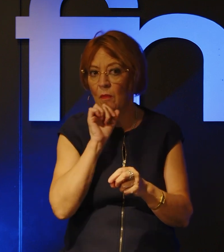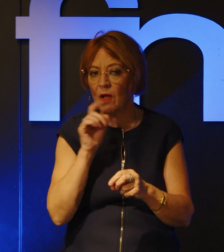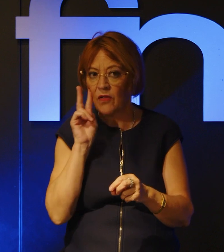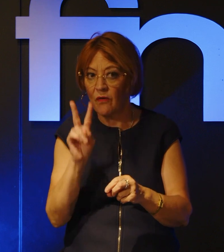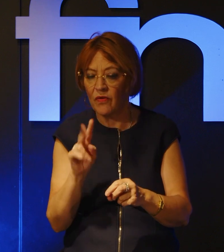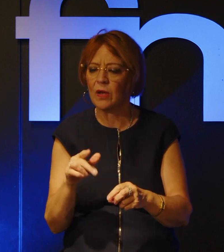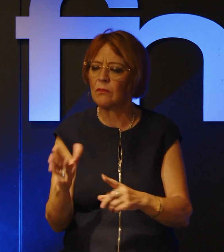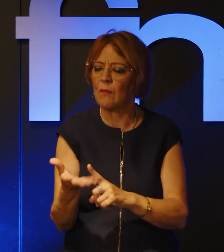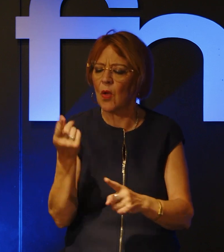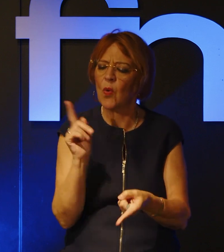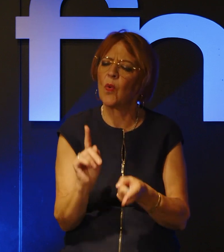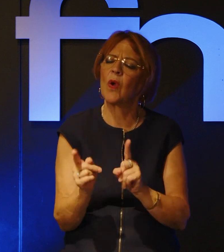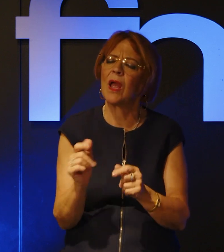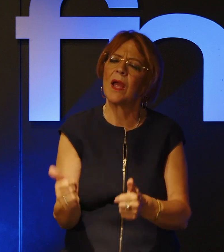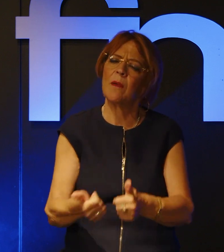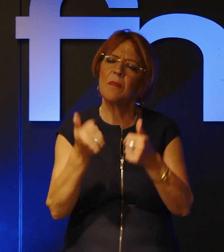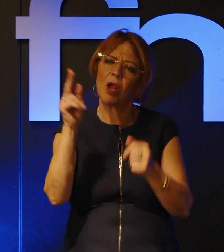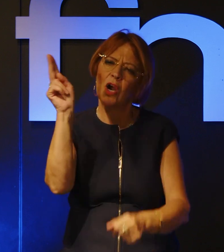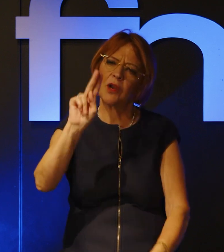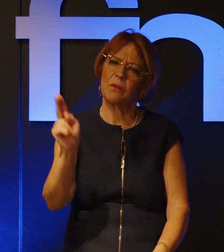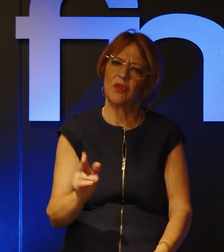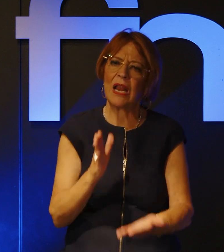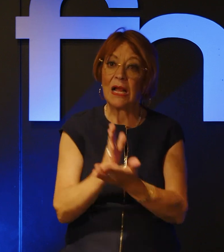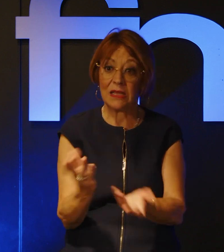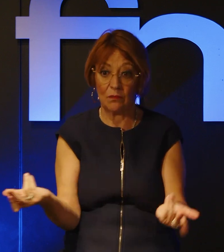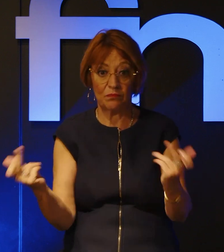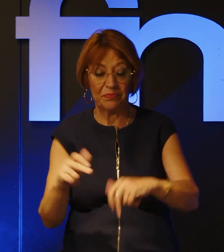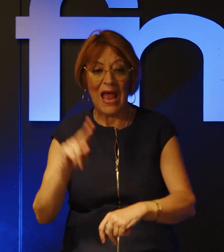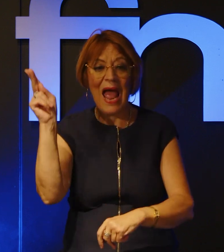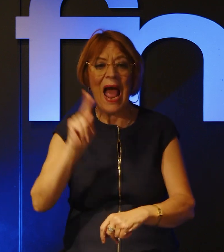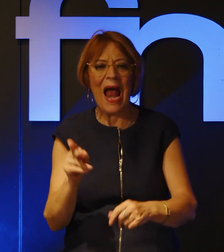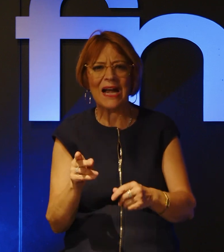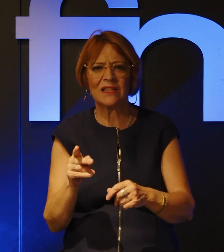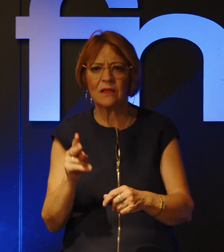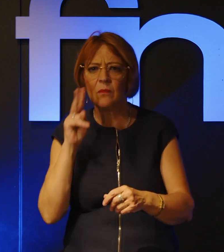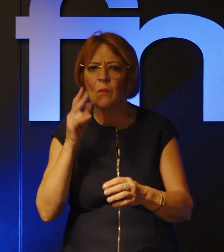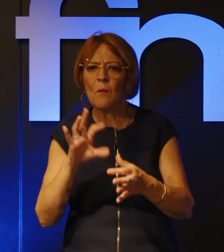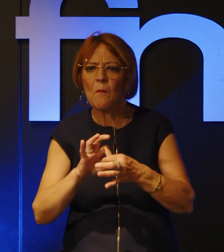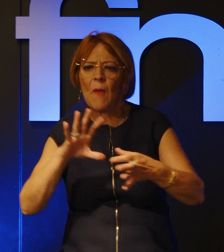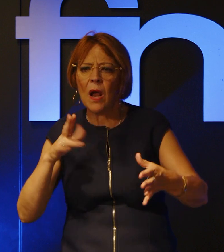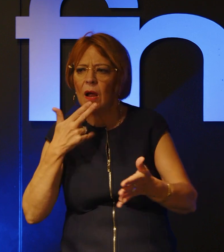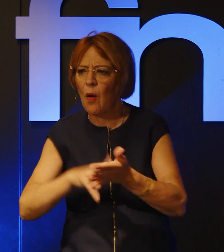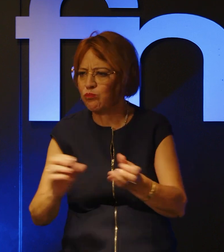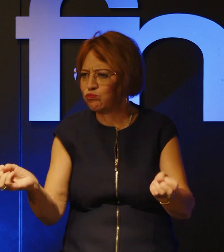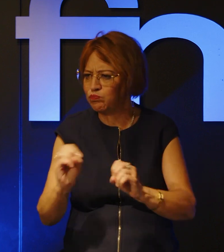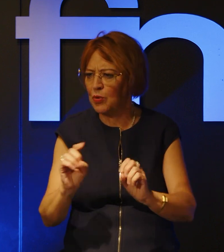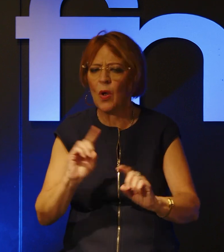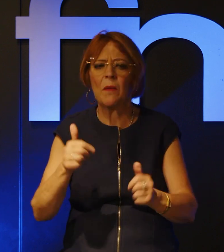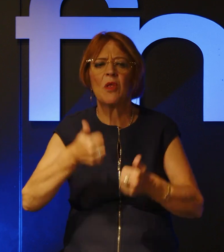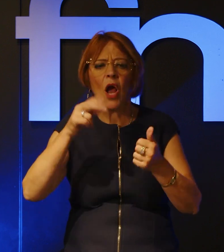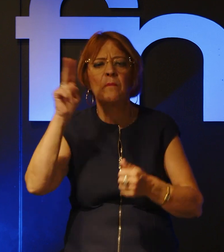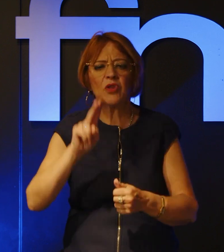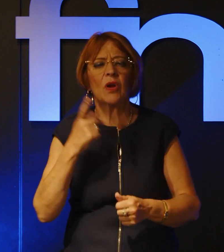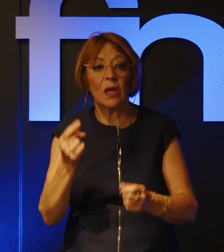conseguir o que se considera ser a melhor pintura até o aparecimento da arte abstrata já no século X quer dizer qual é a melhor pintura